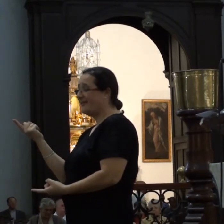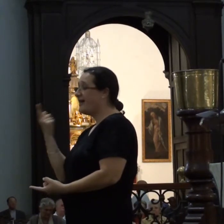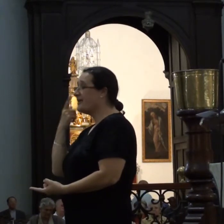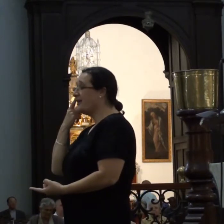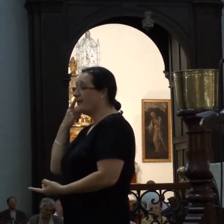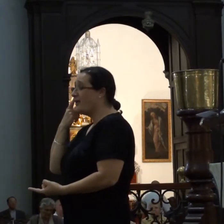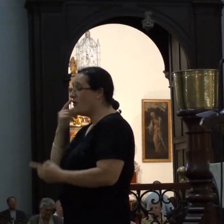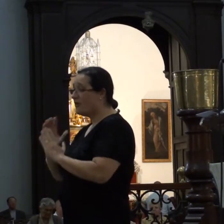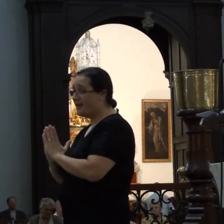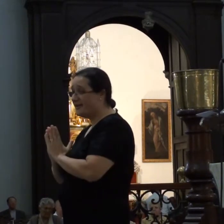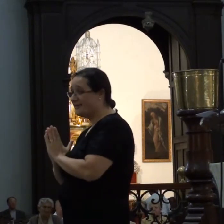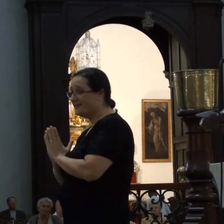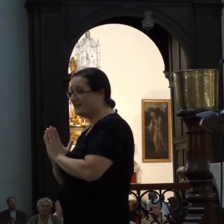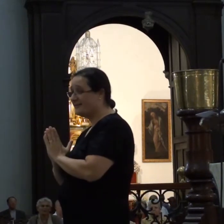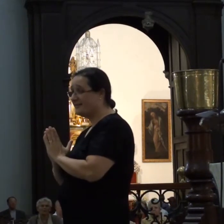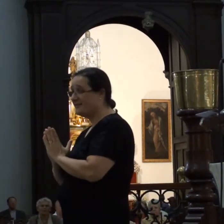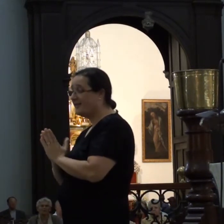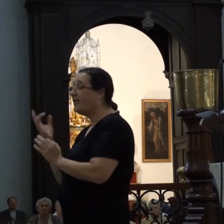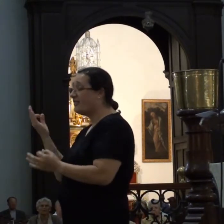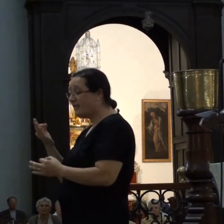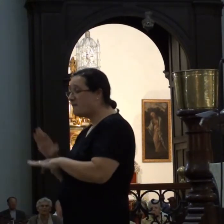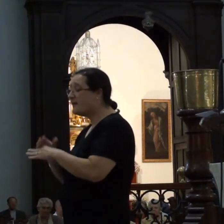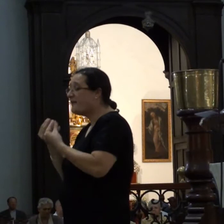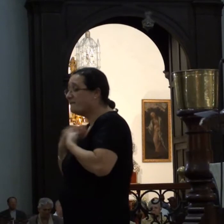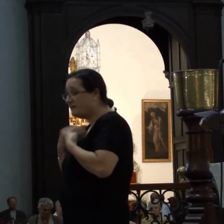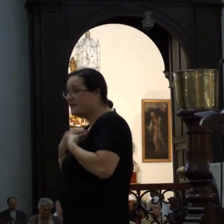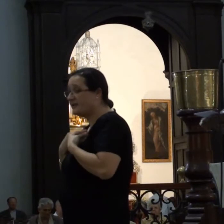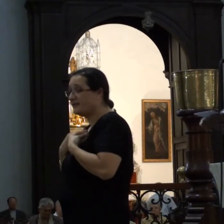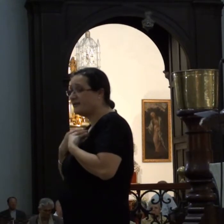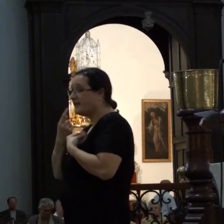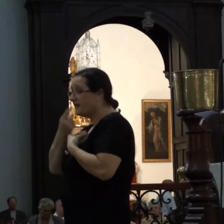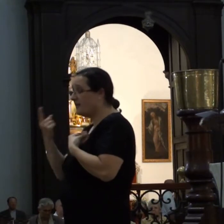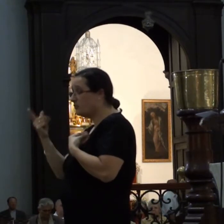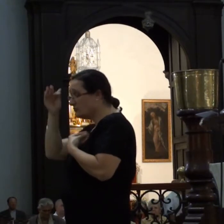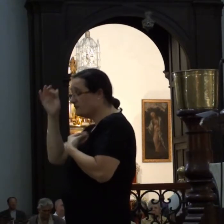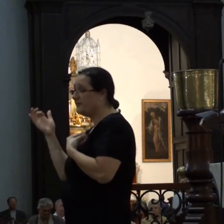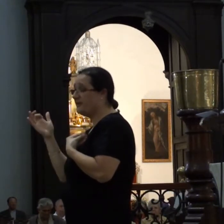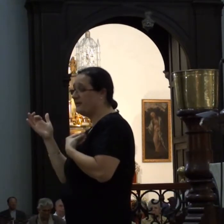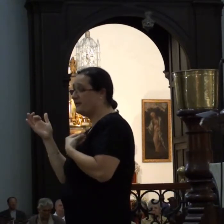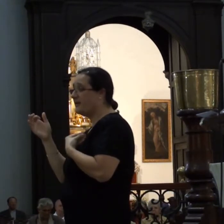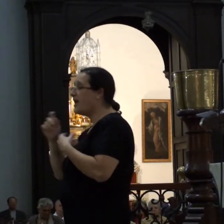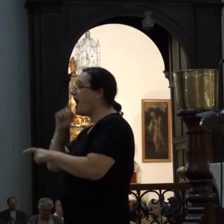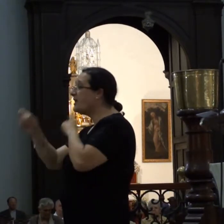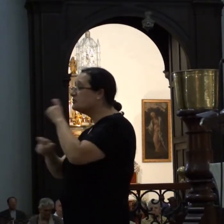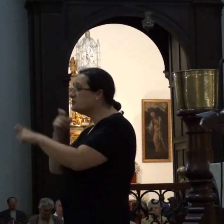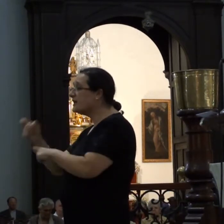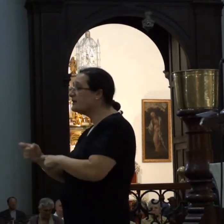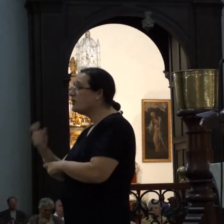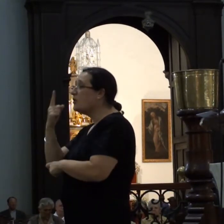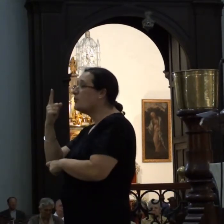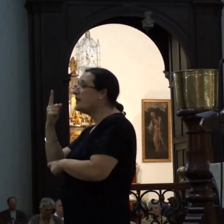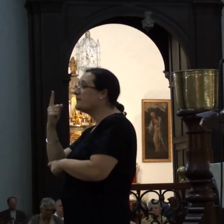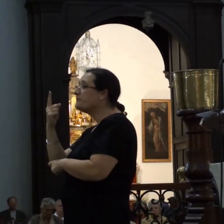se nos muestra indispensable para vivir lo que estamos invitados a vivir anunciadores de una propuesta